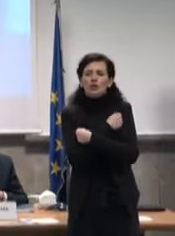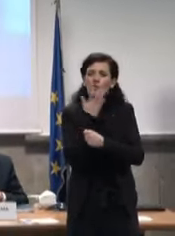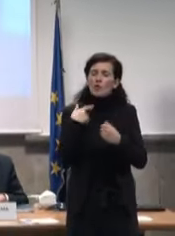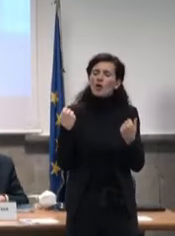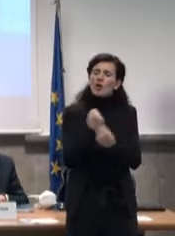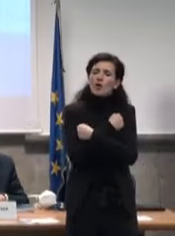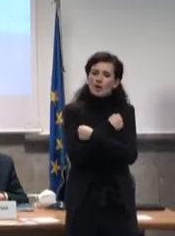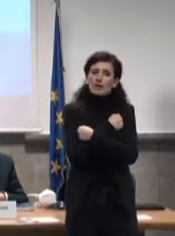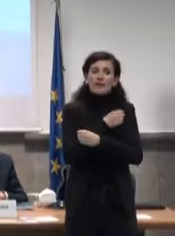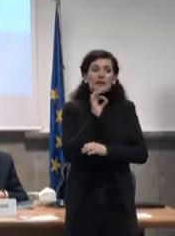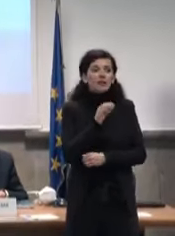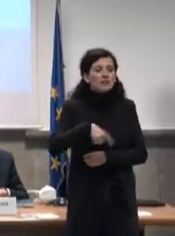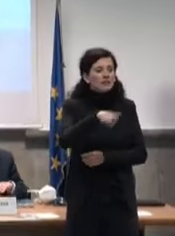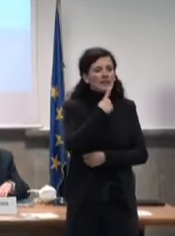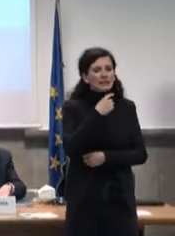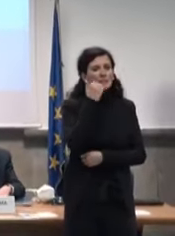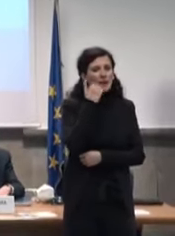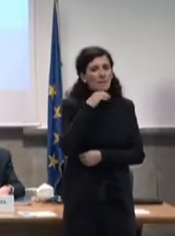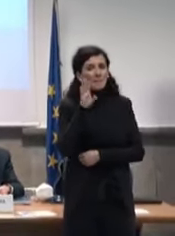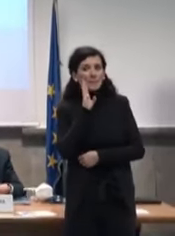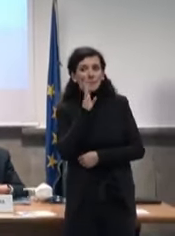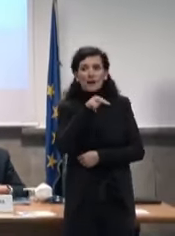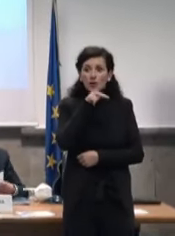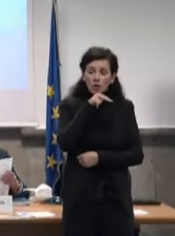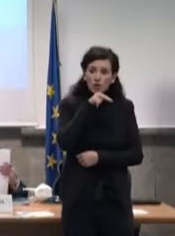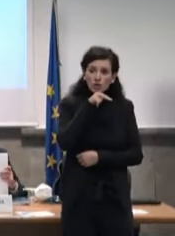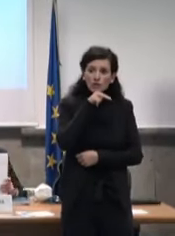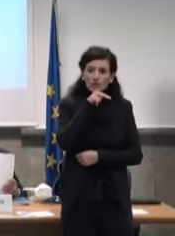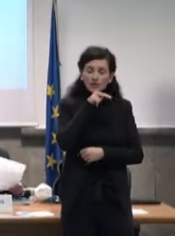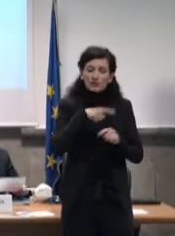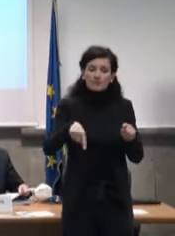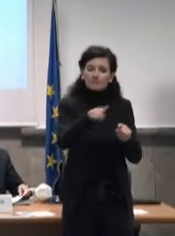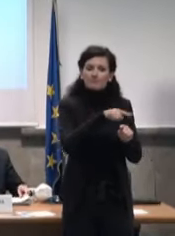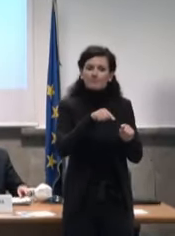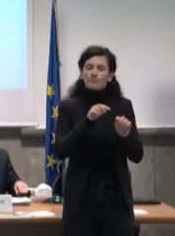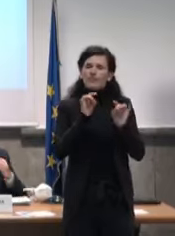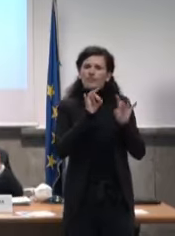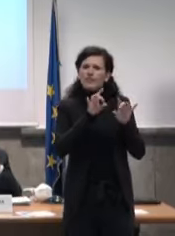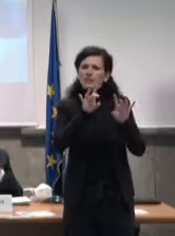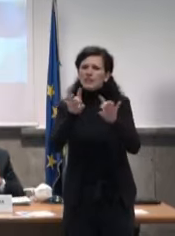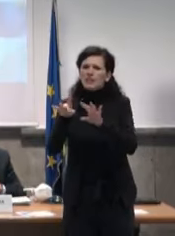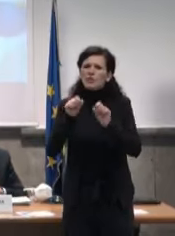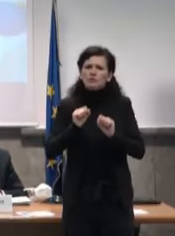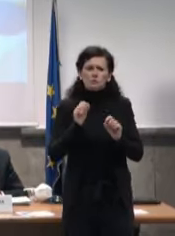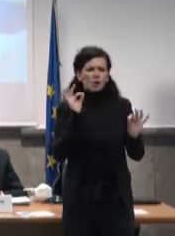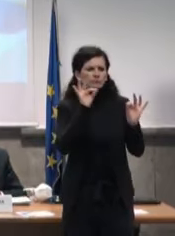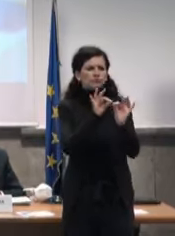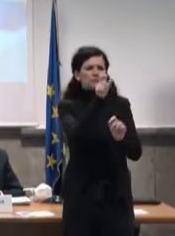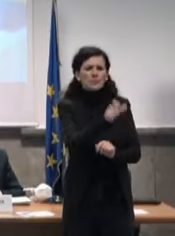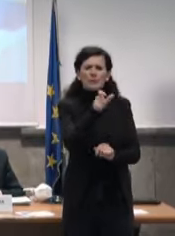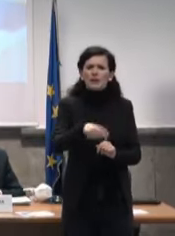sono le nostre mamme i nostri papà i nostri nonni i bersagli preferiti di questo virus che ci costringe a